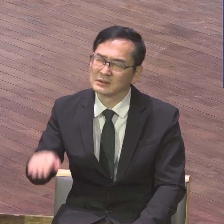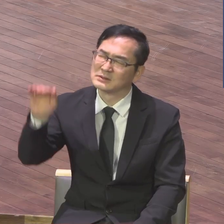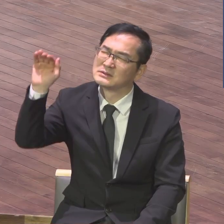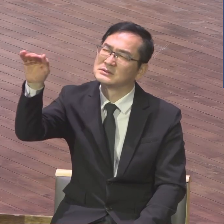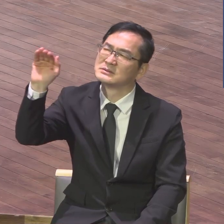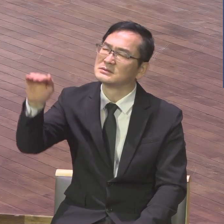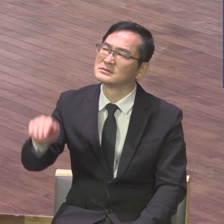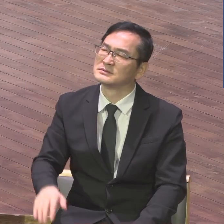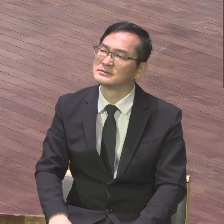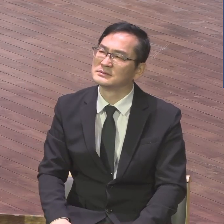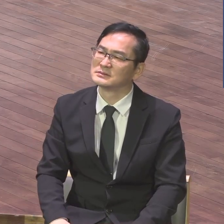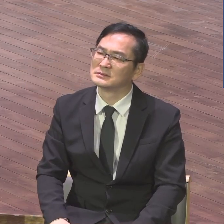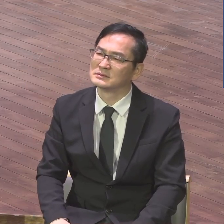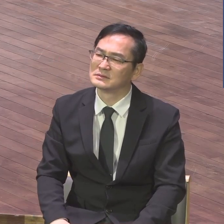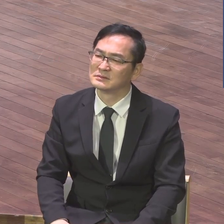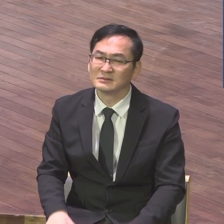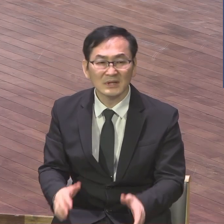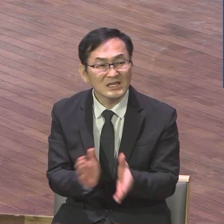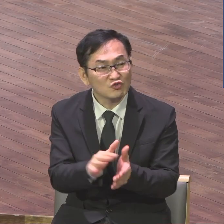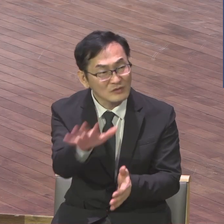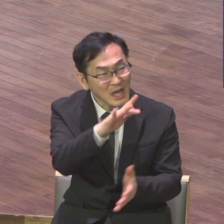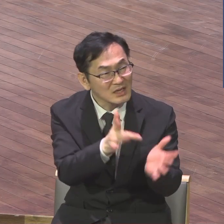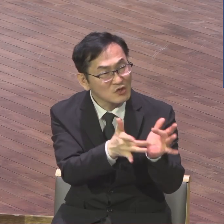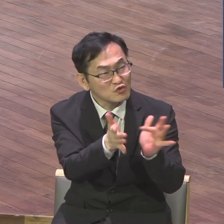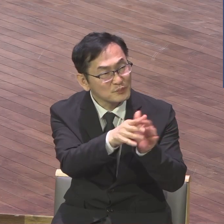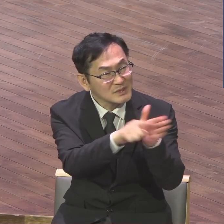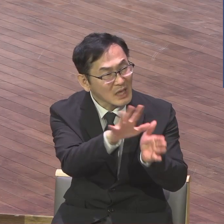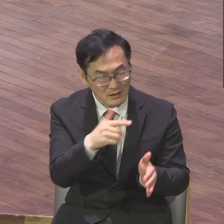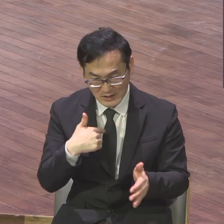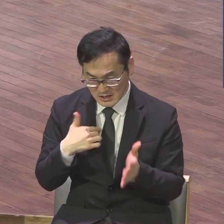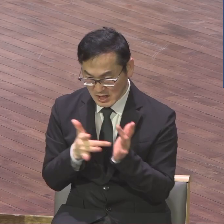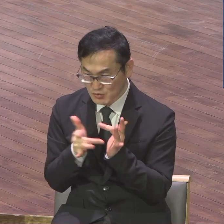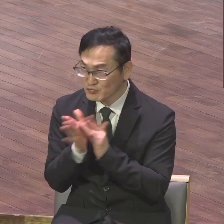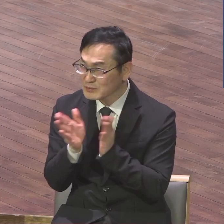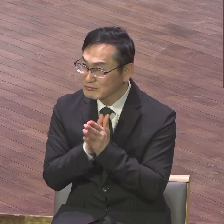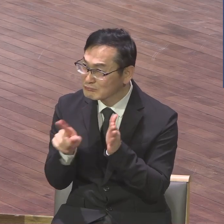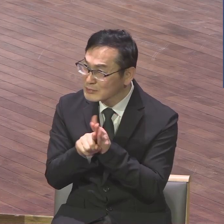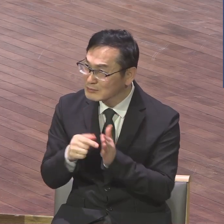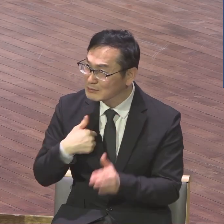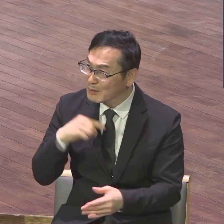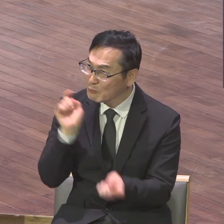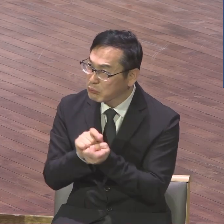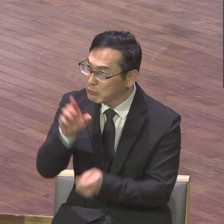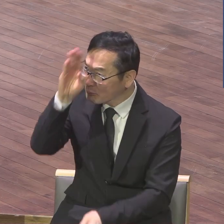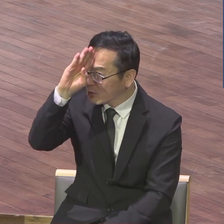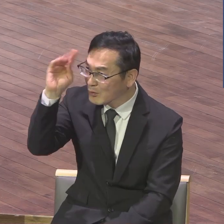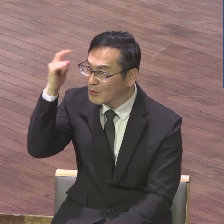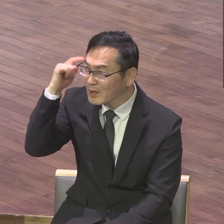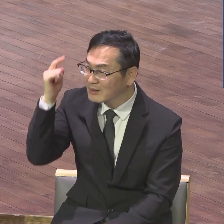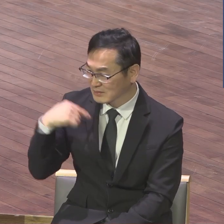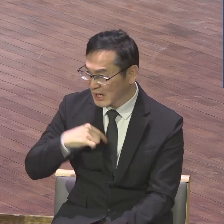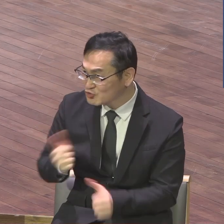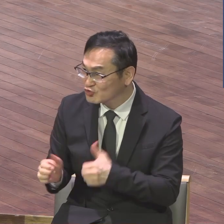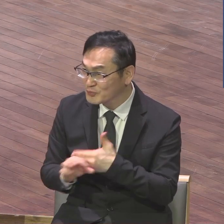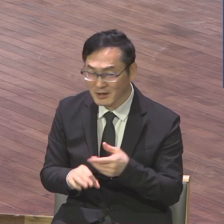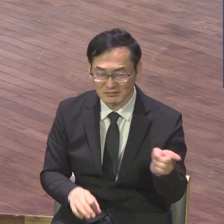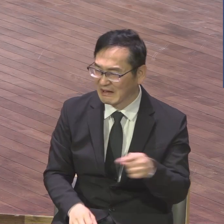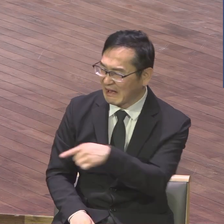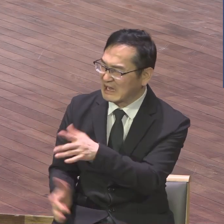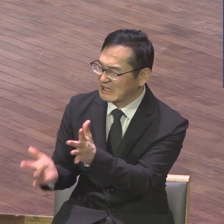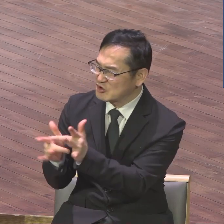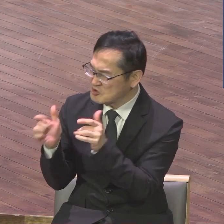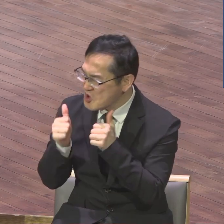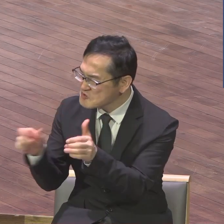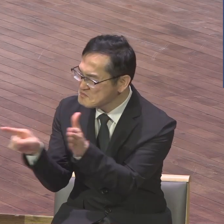하나님, 내 친구들 아무도 예수 안 믿는데 내 혼자 예수 믿는데 내가 일찍 죽으면 저거 예수 믿고 일찍 죽었다